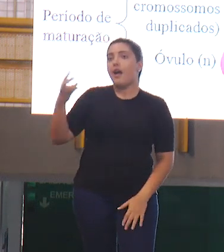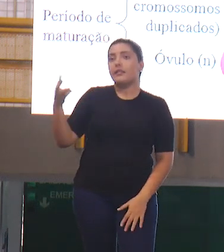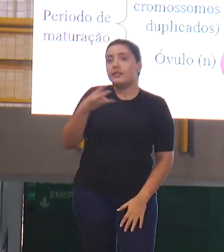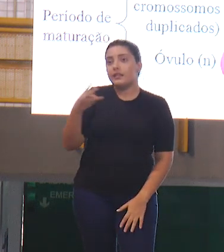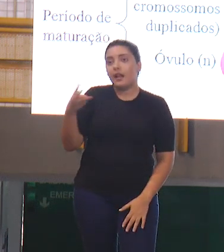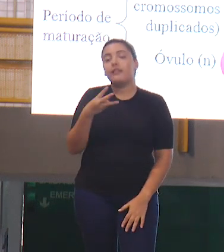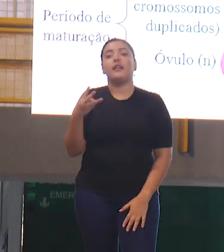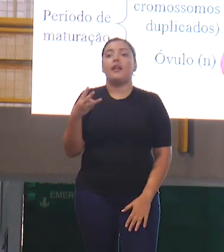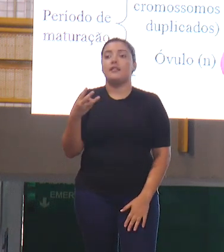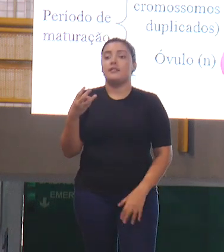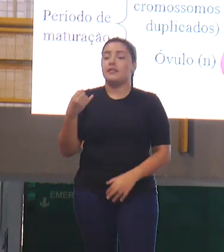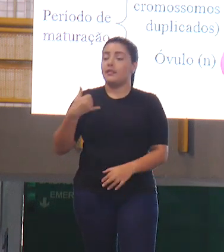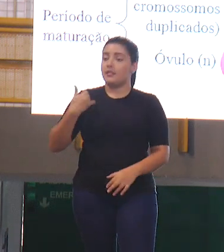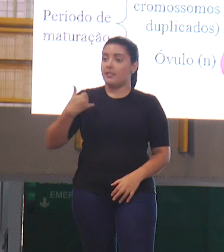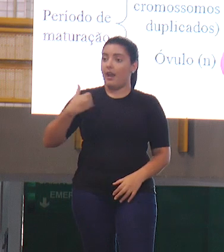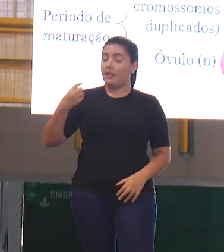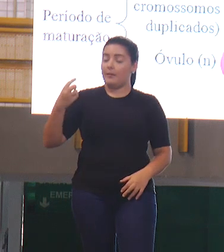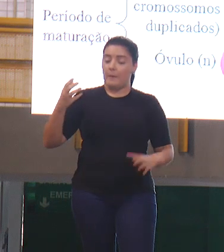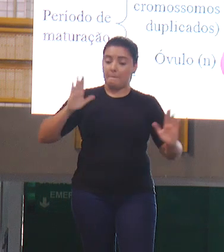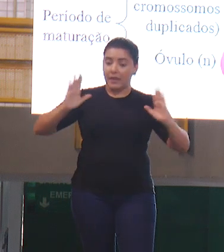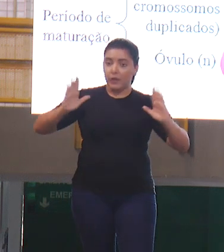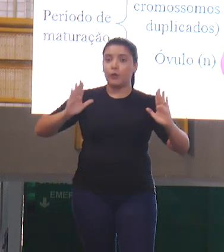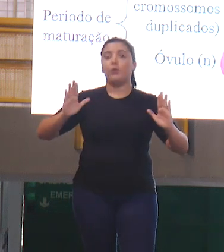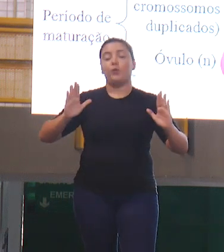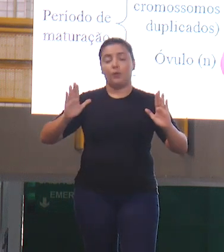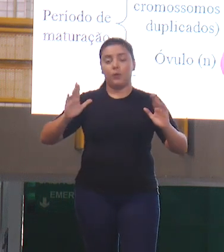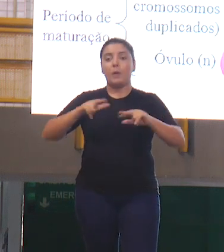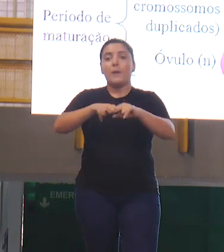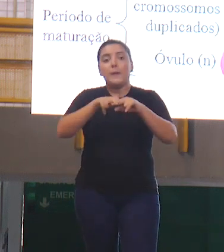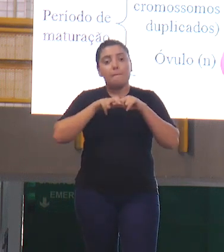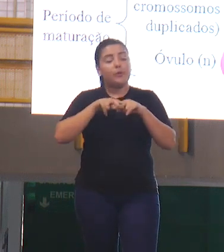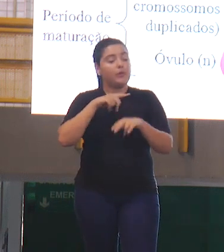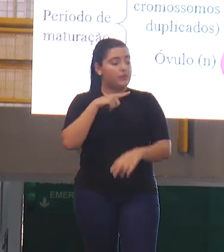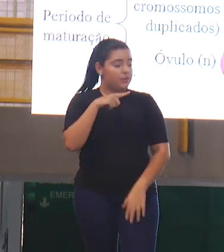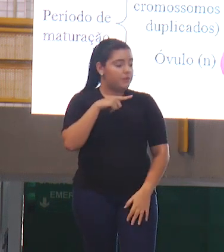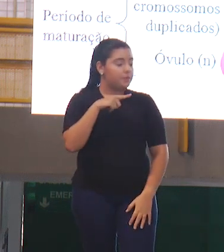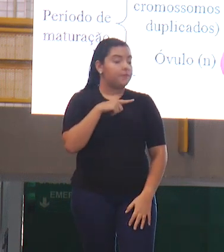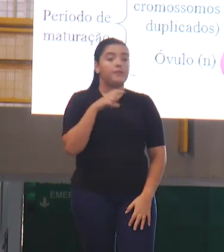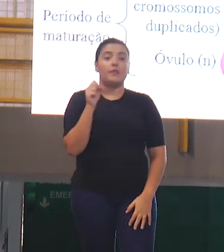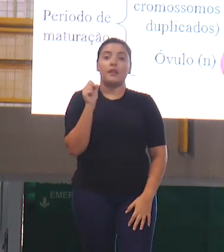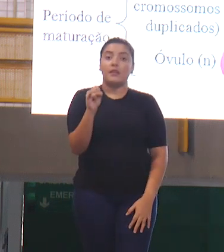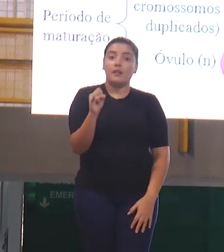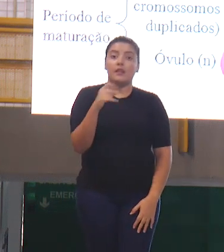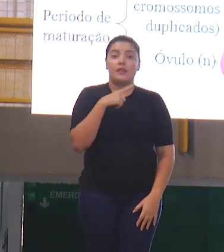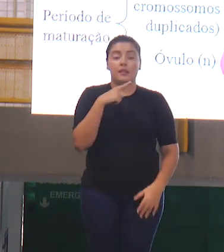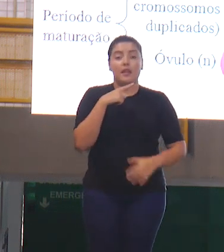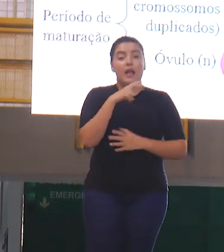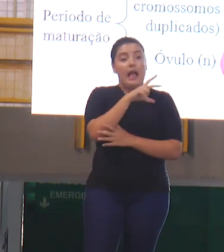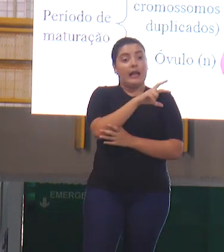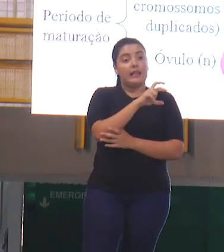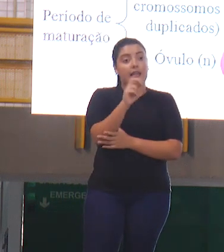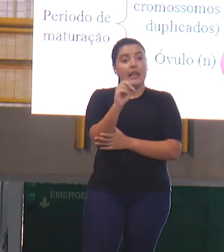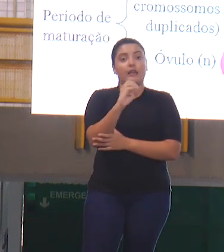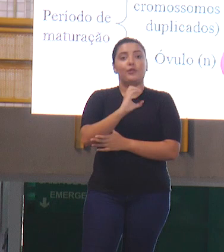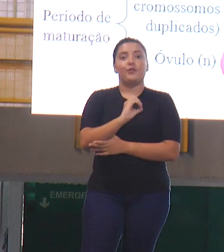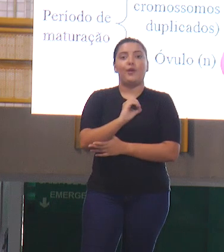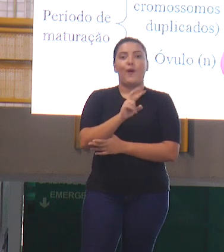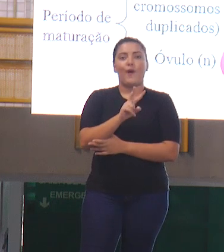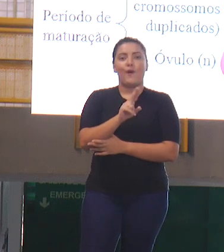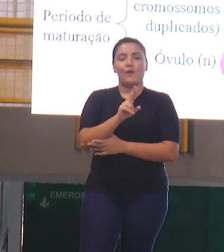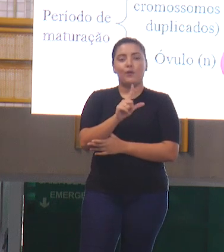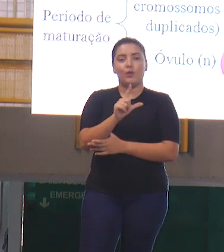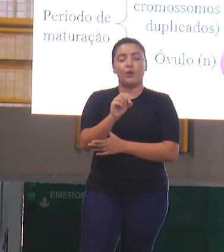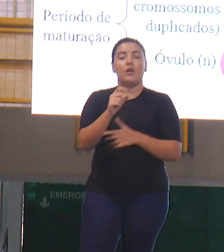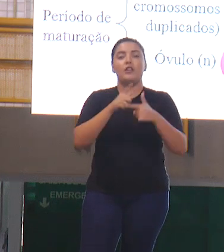trabalhando com 400 óvulos, tá certo? E caso seja 500 óvulos,